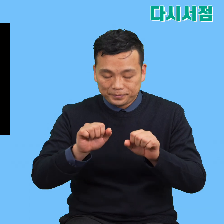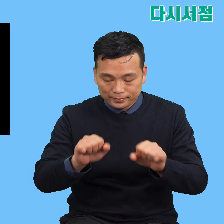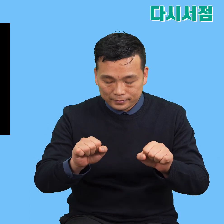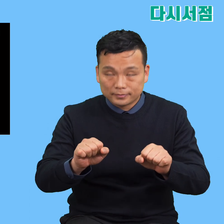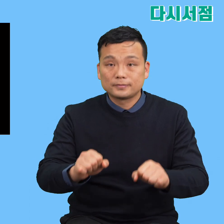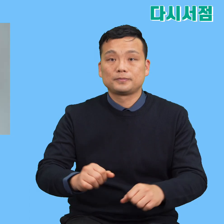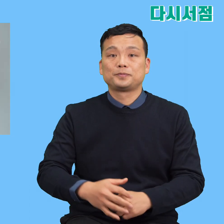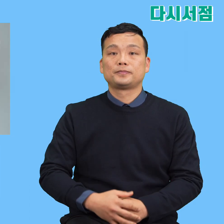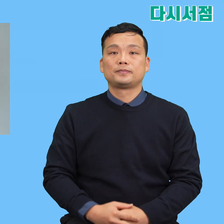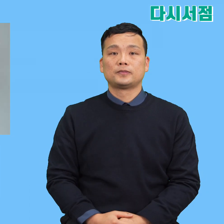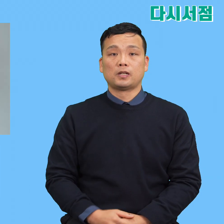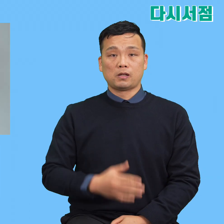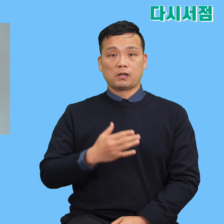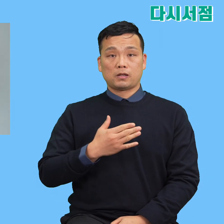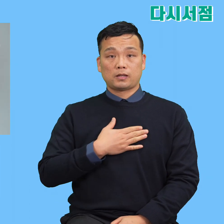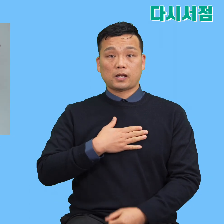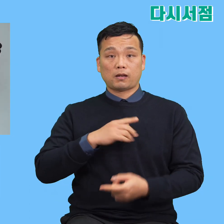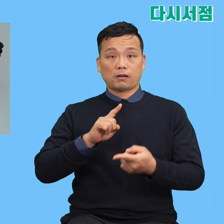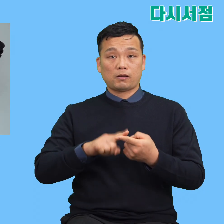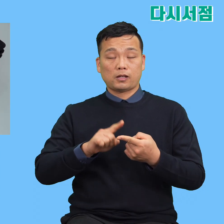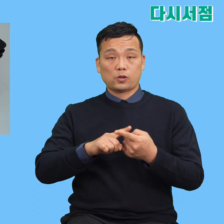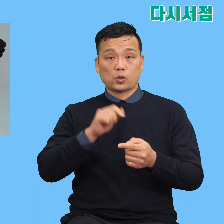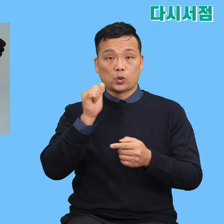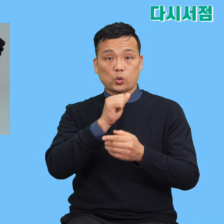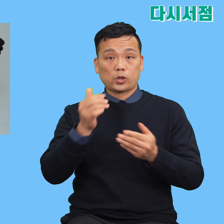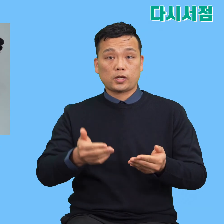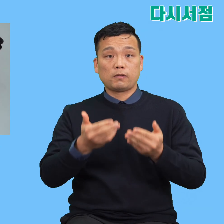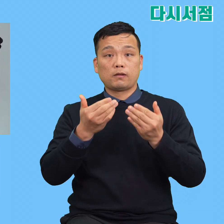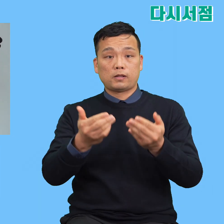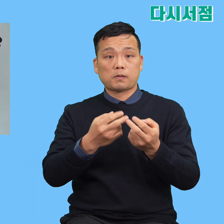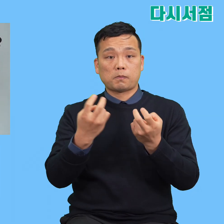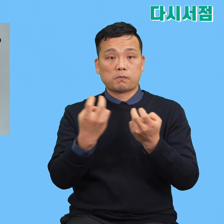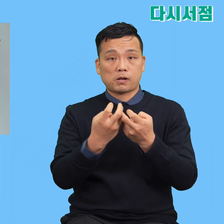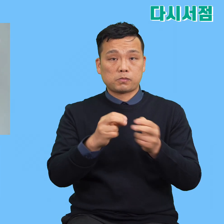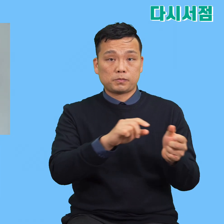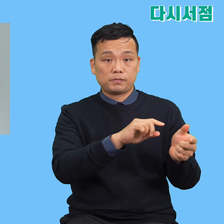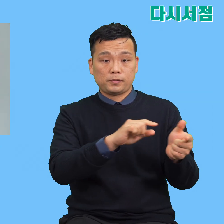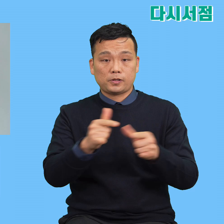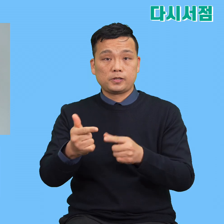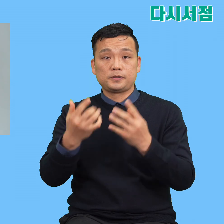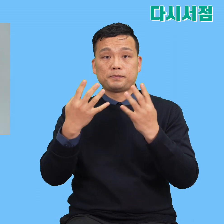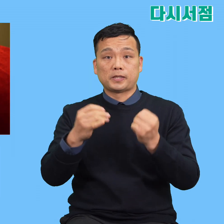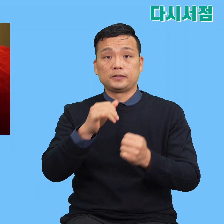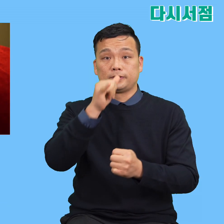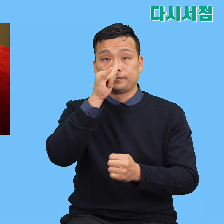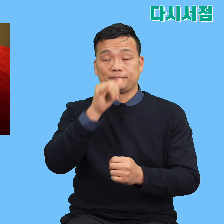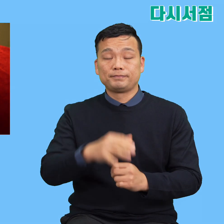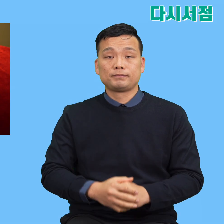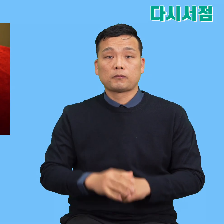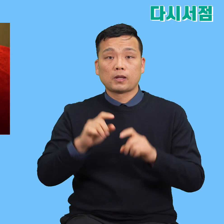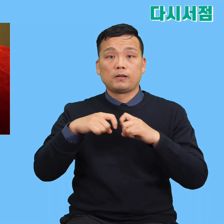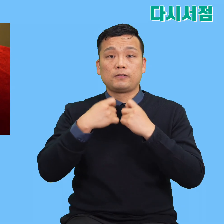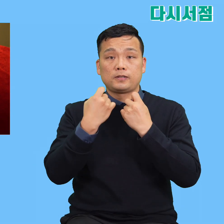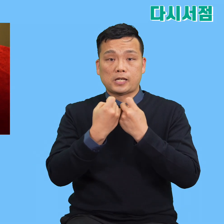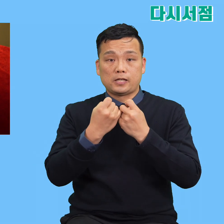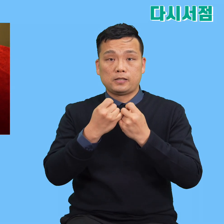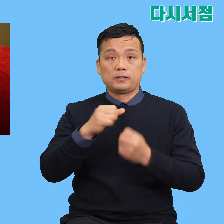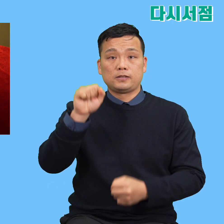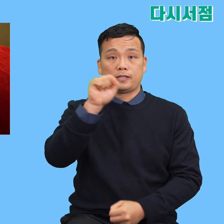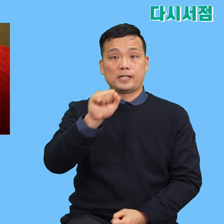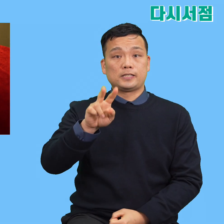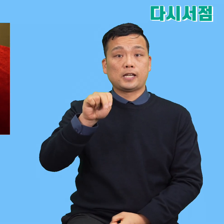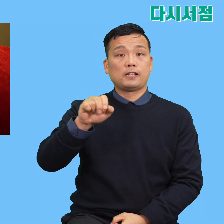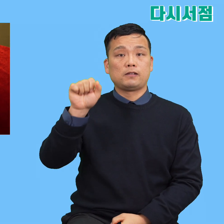안녕하십니까? 나를 소개하고 알릴 수 있는 방법은 꽤 많습니다. 개인 SNS를